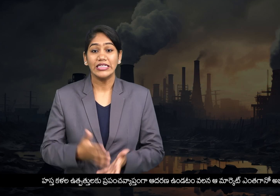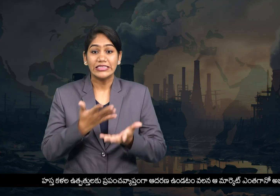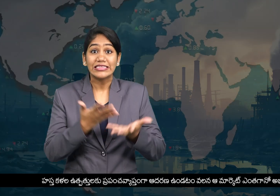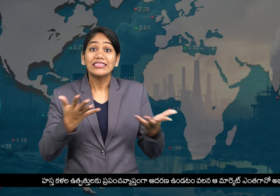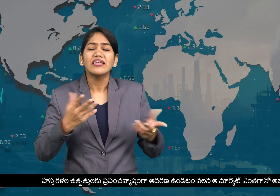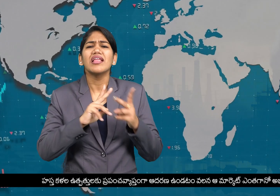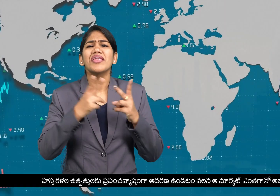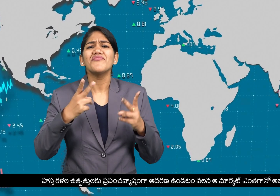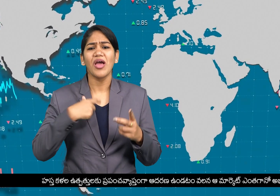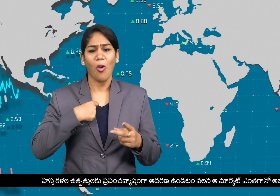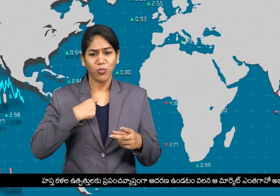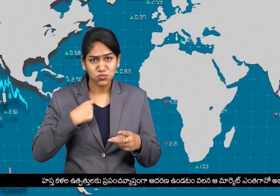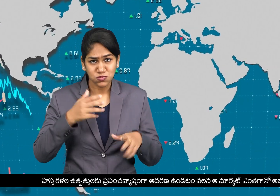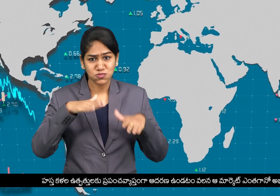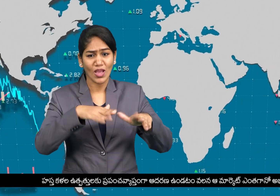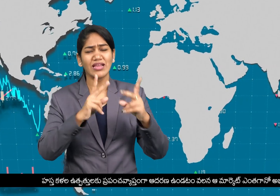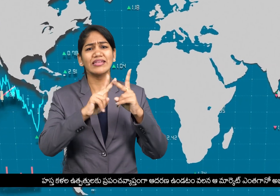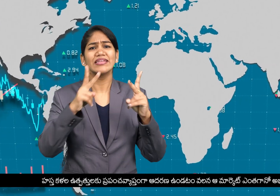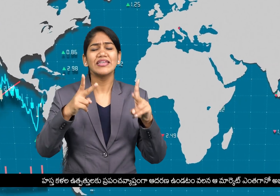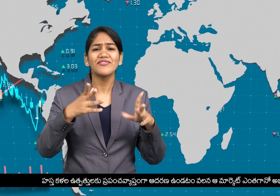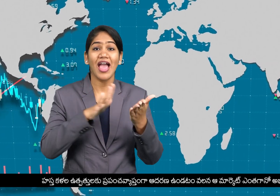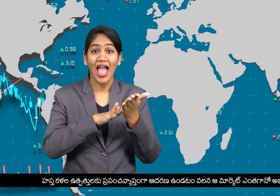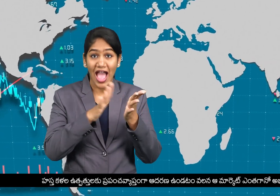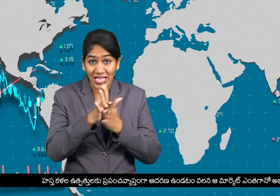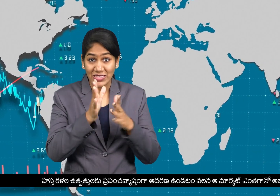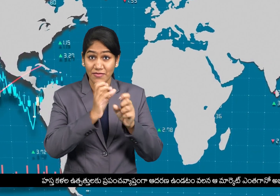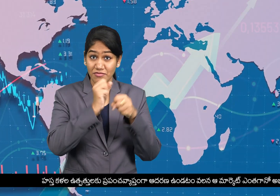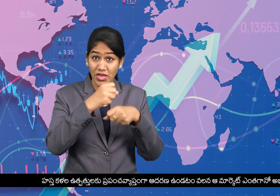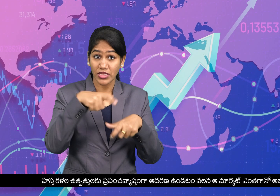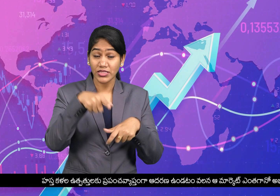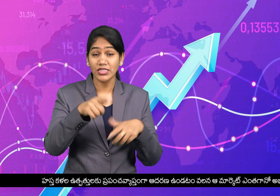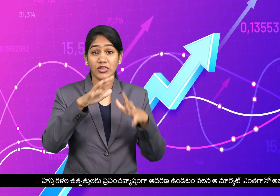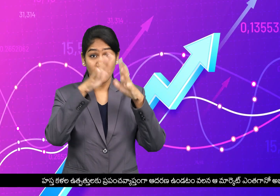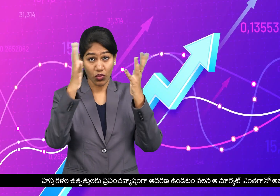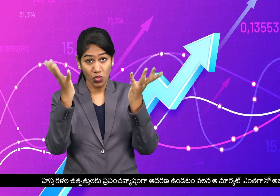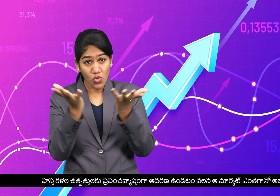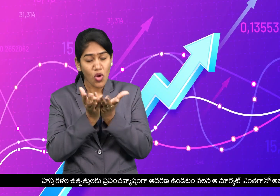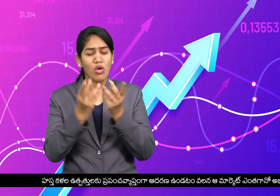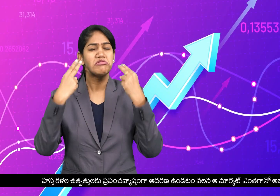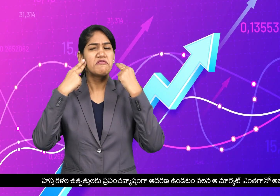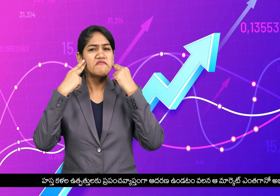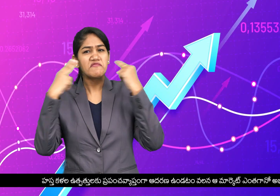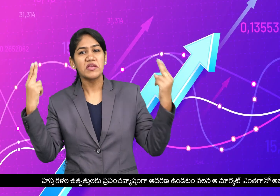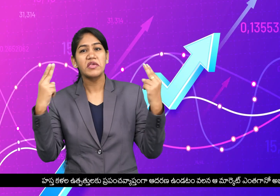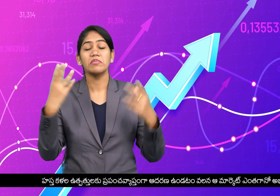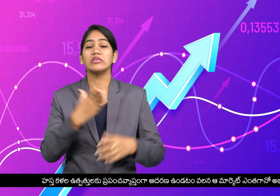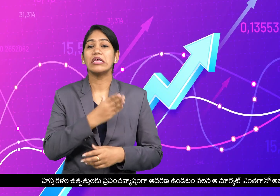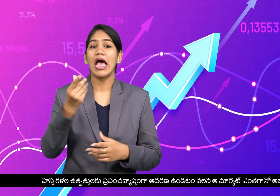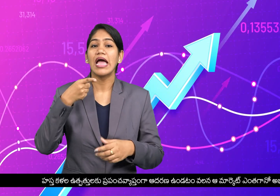హస్తకళల ఉత్పత్తులకు ప్రపంచవ్యాప్తంగా ఆదరణ ఉండటం వలన ఆ మార్కెట్ ఎంతగానో అభివృద్ధి